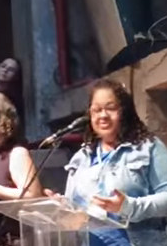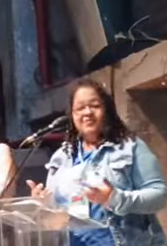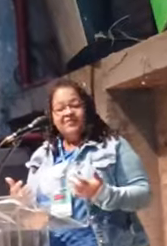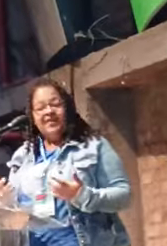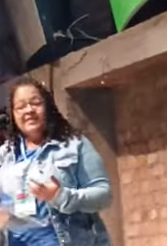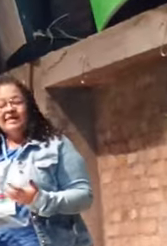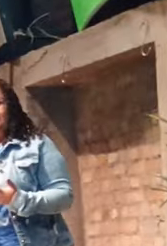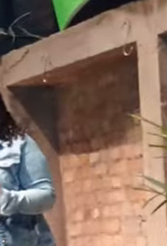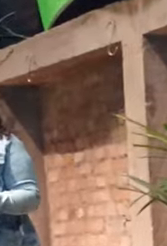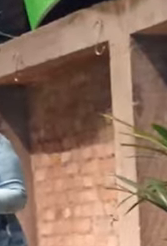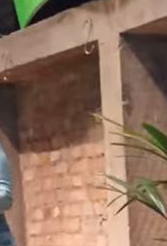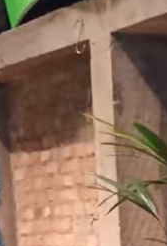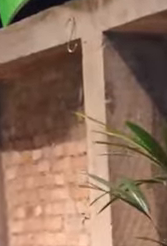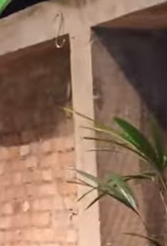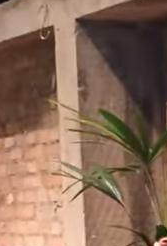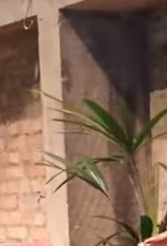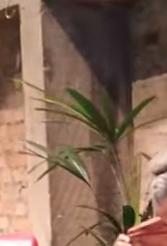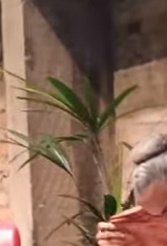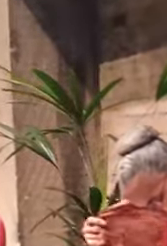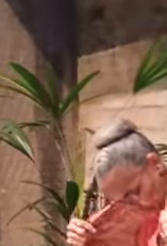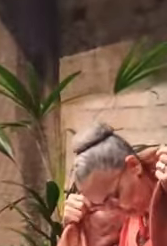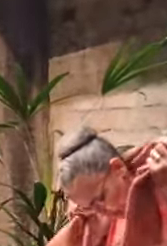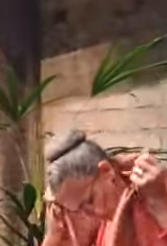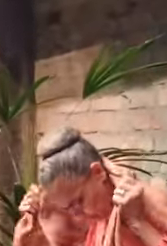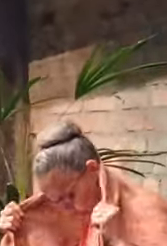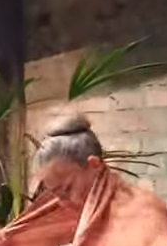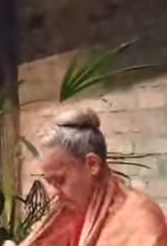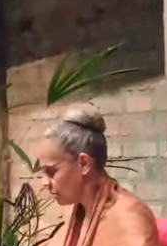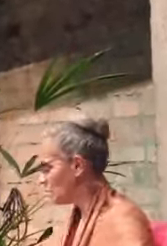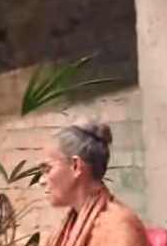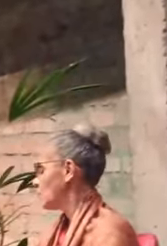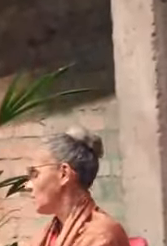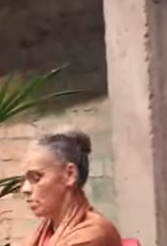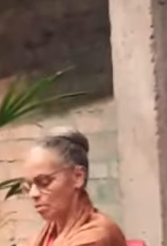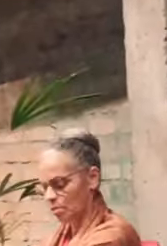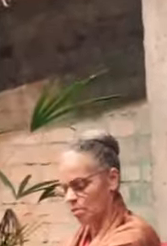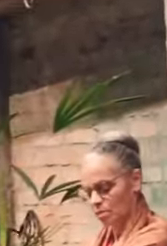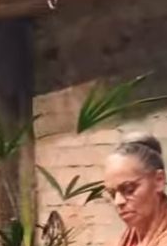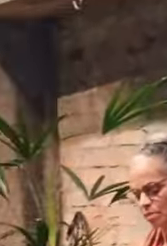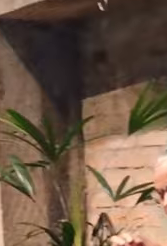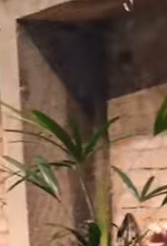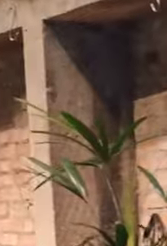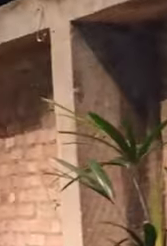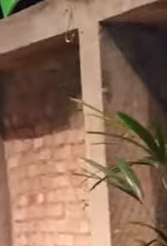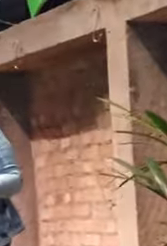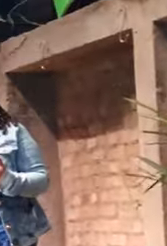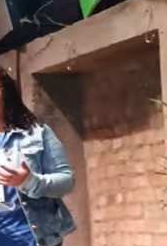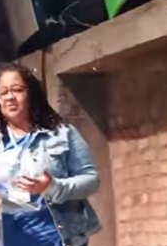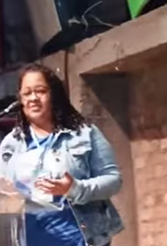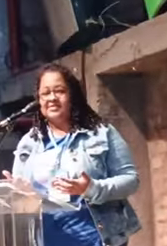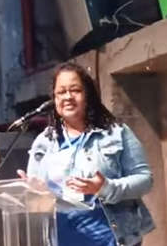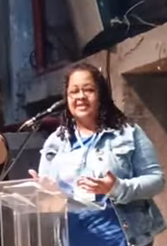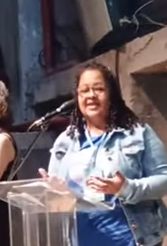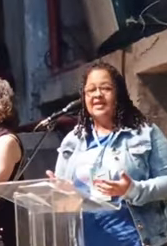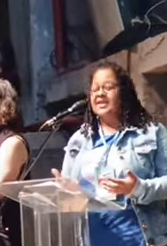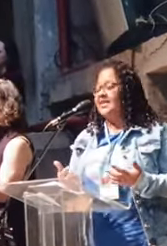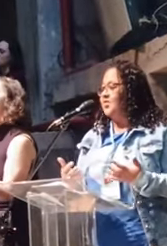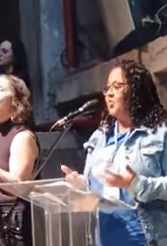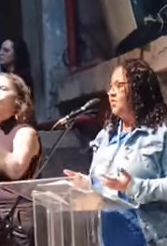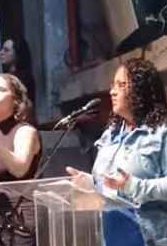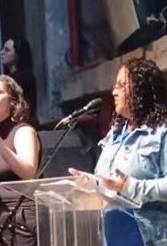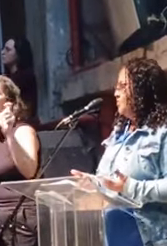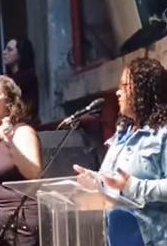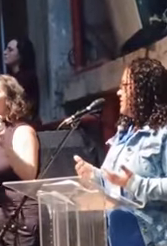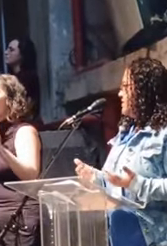Então hoje eu vim falando com isso no coração, de deixar registrada aqui a voz dos catadores e catadoras,